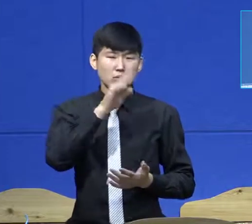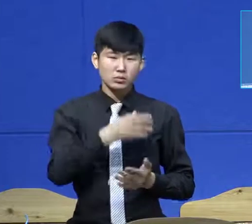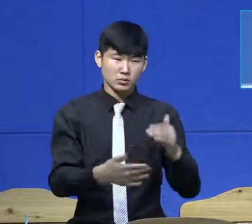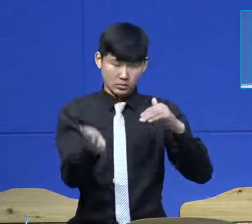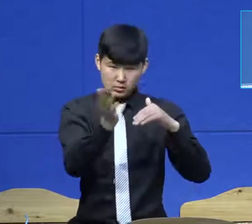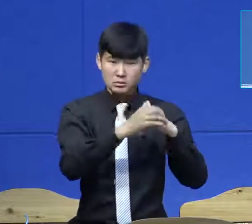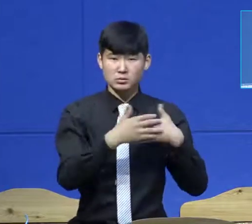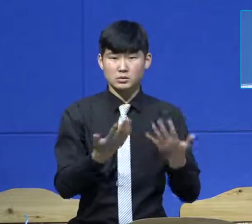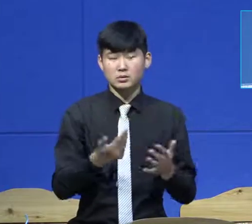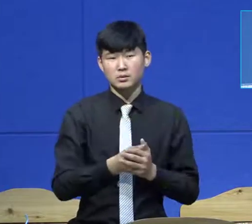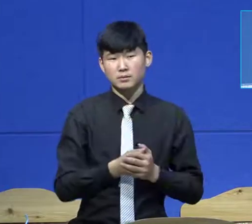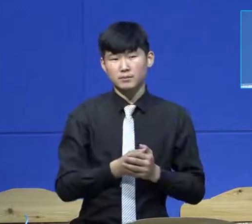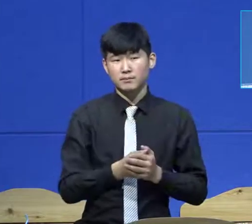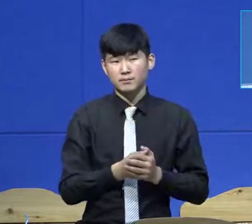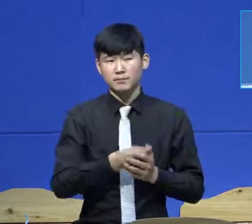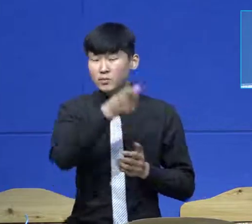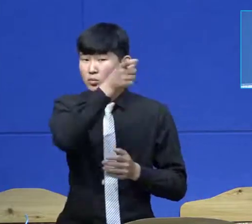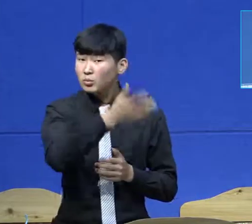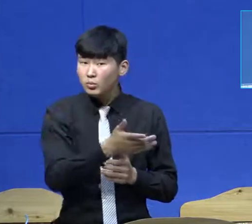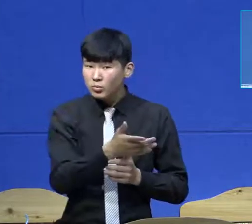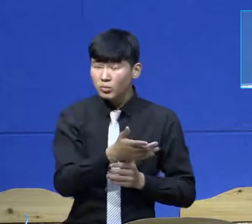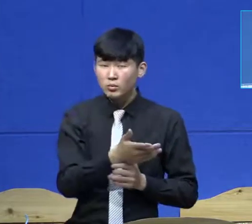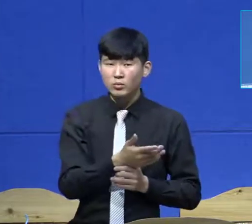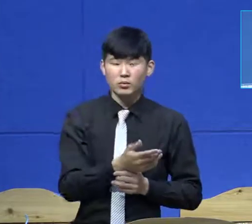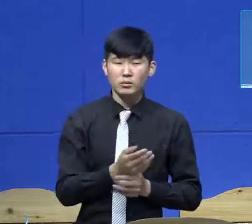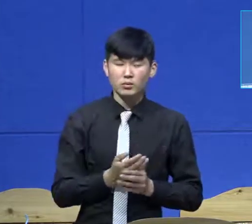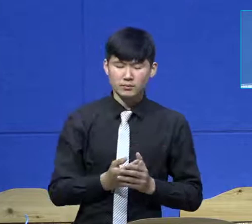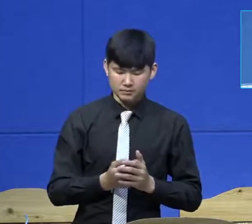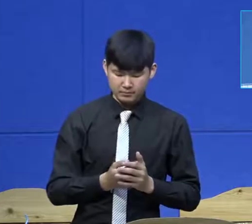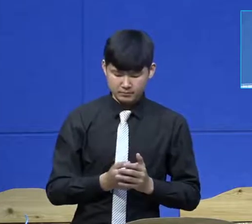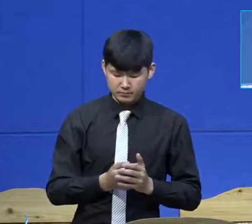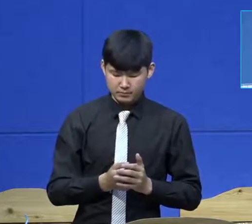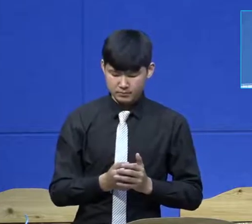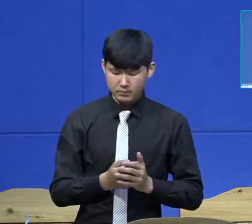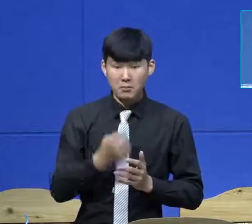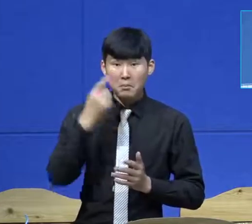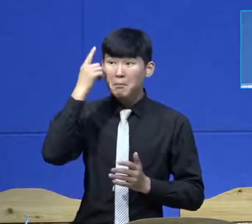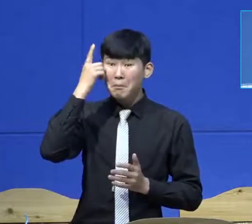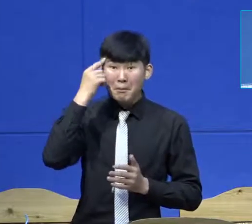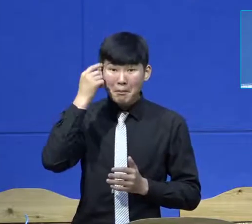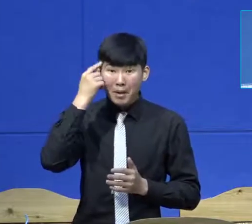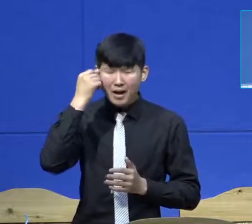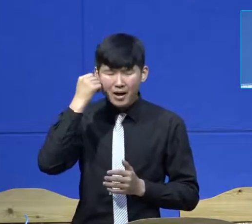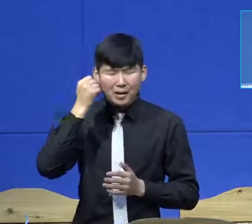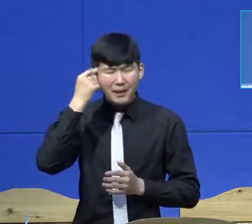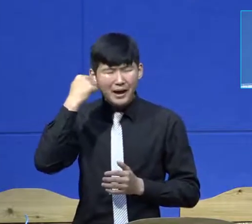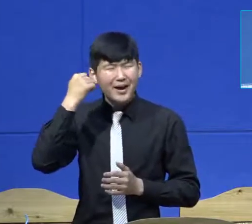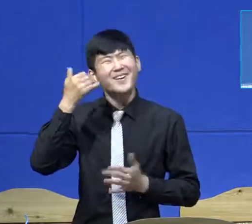Тэ мэ? Тим хүн тэр хүнээр зогсхол уу? Маргаашаар бүс арих, маргааш юу авчрахыг чи үл